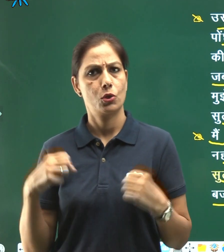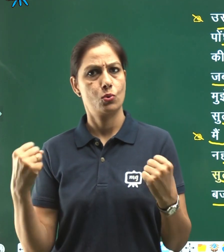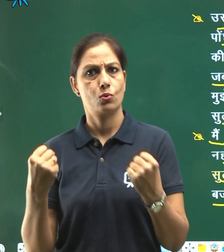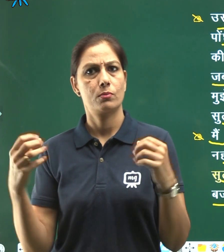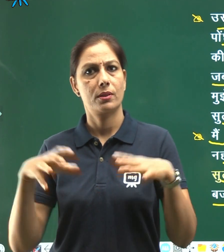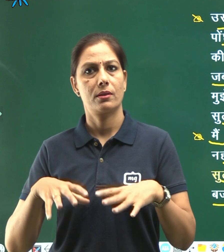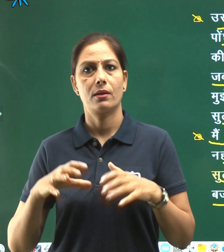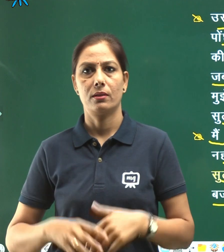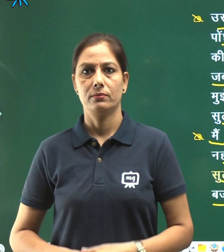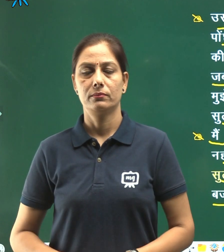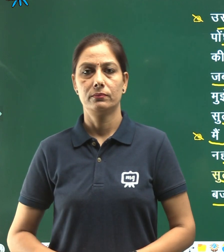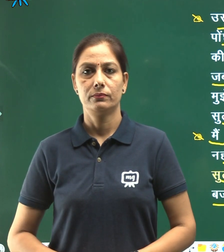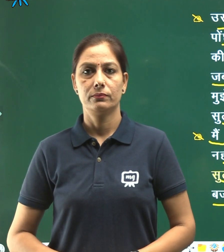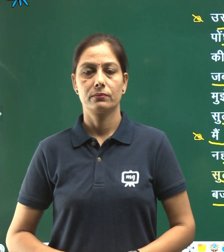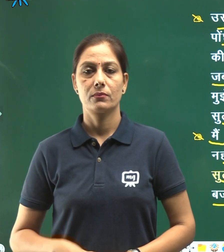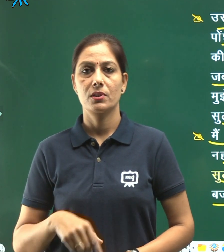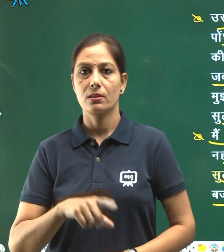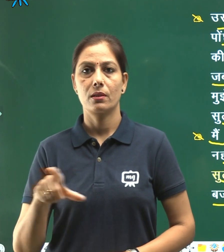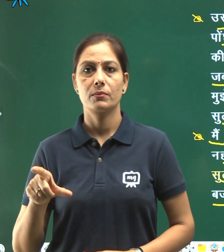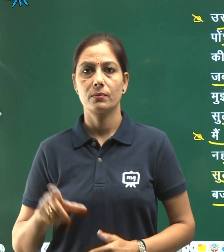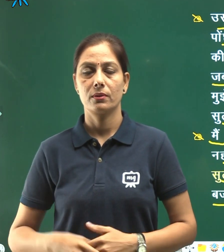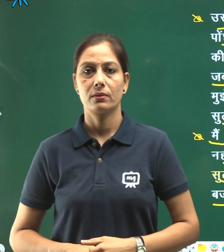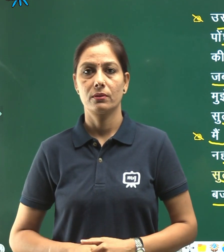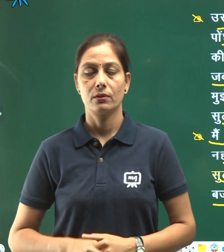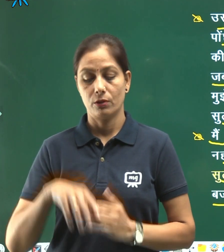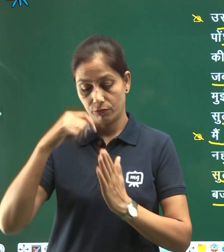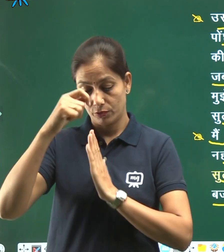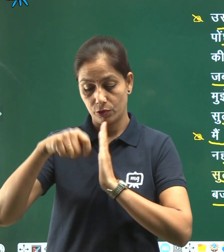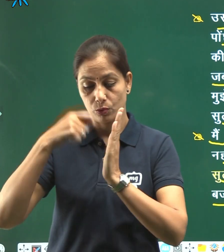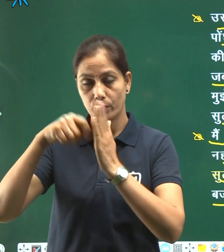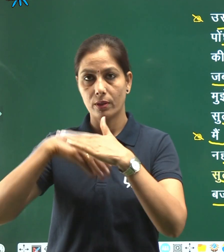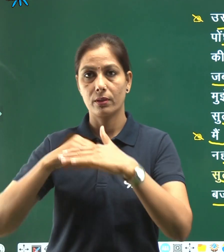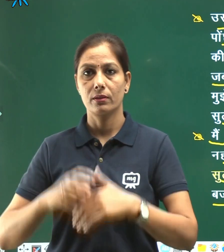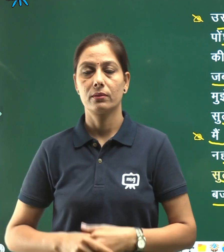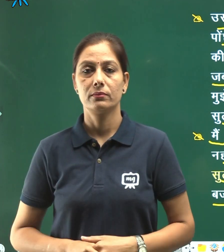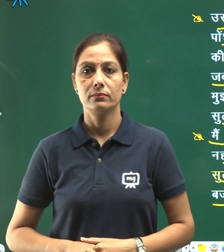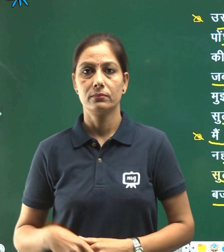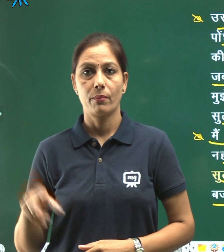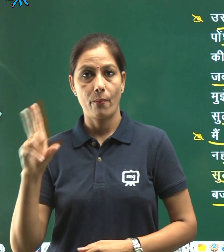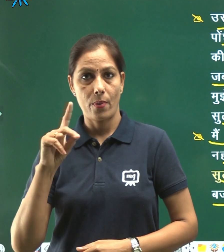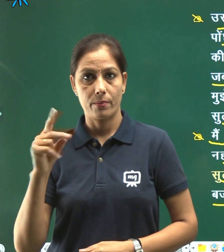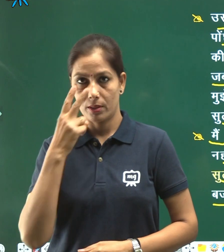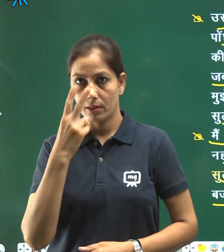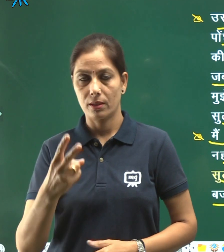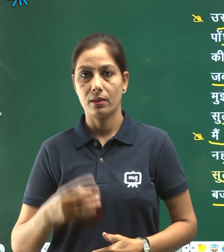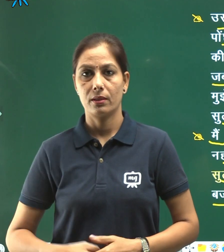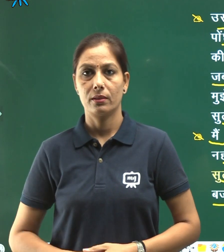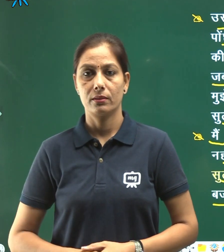रहा। इसे आप वीडियो में बार बार देखें,